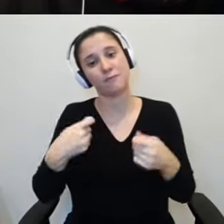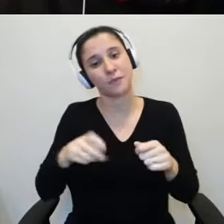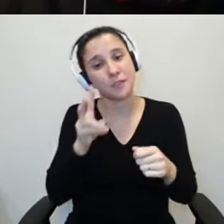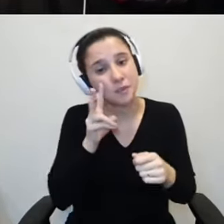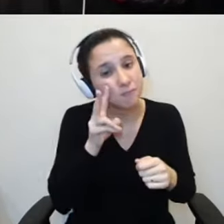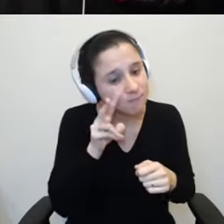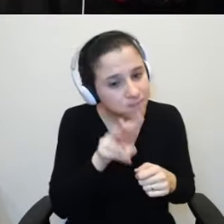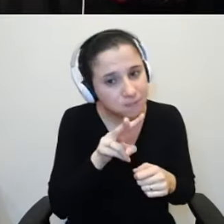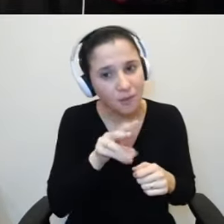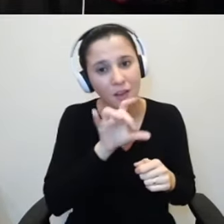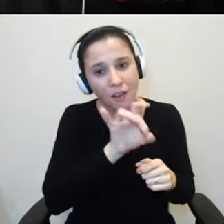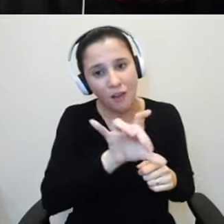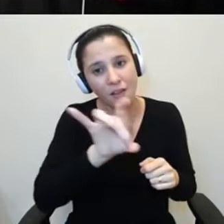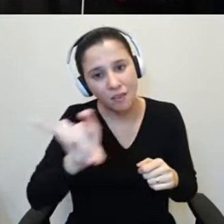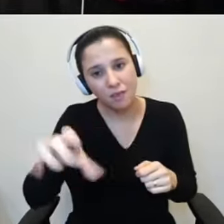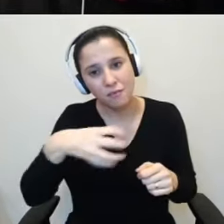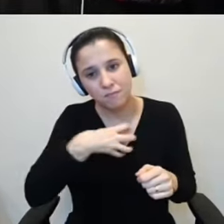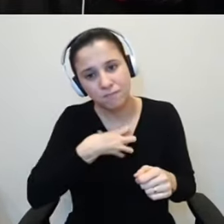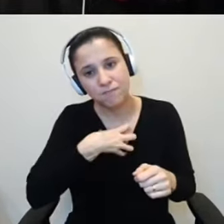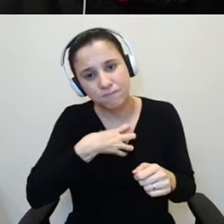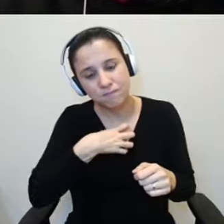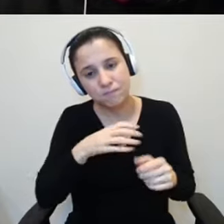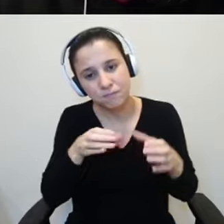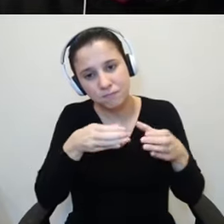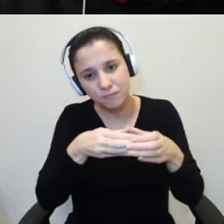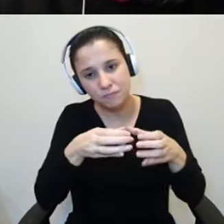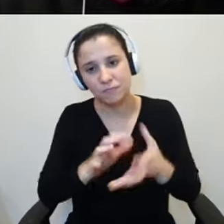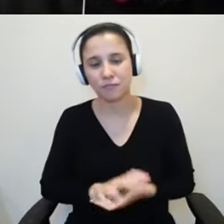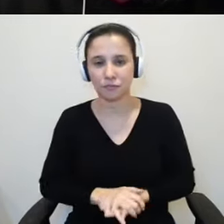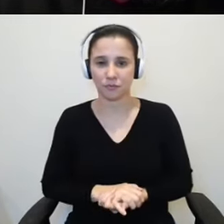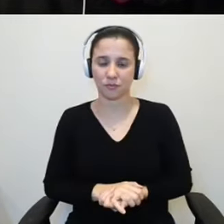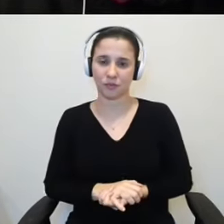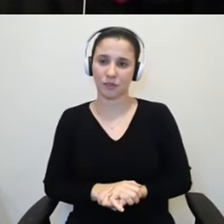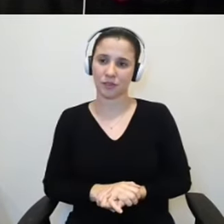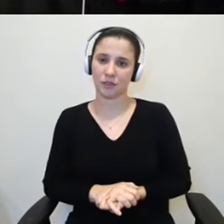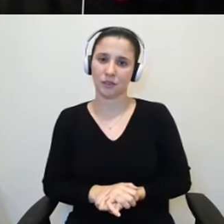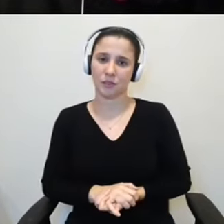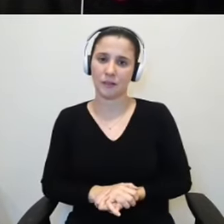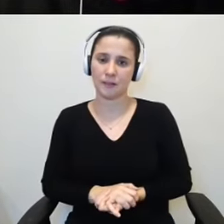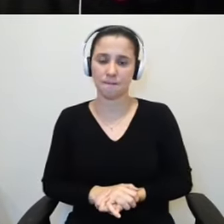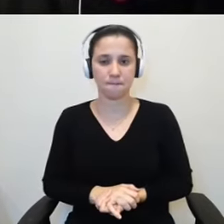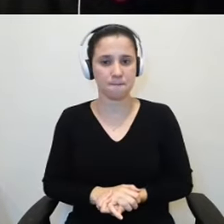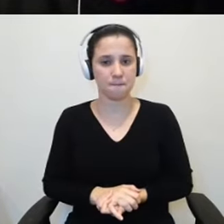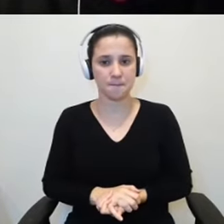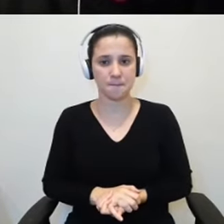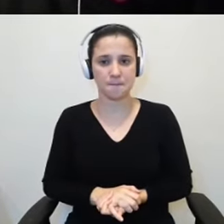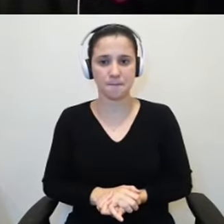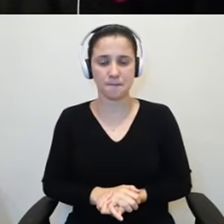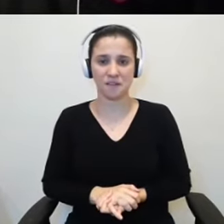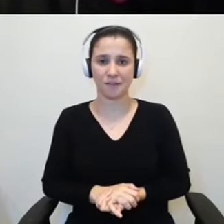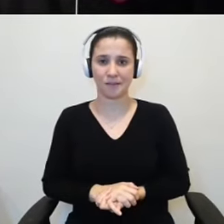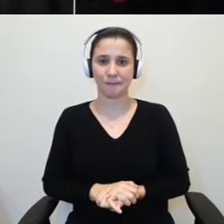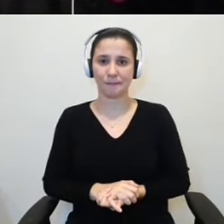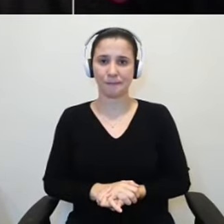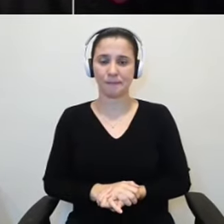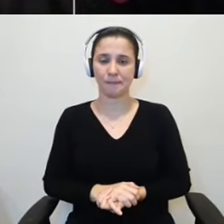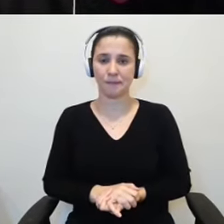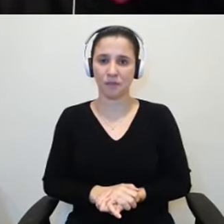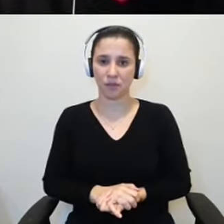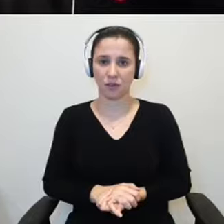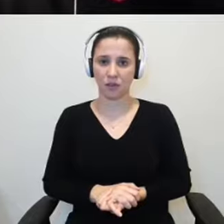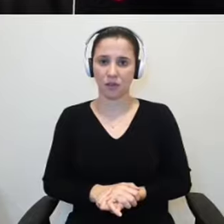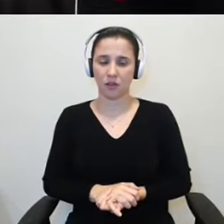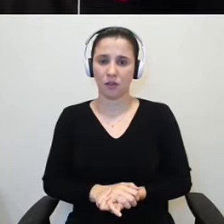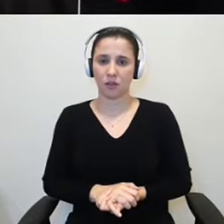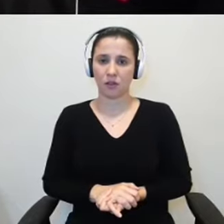Mesmo as atividades síncronas, deixar disponível em um período para assistir quem não puder ver no